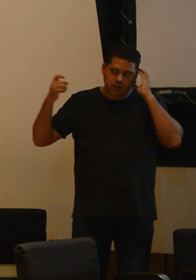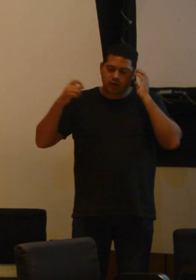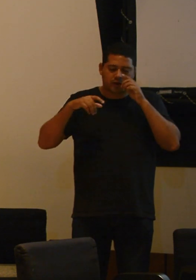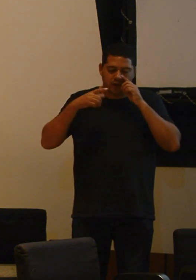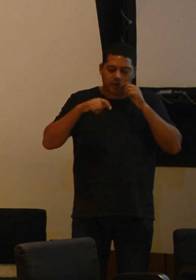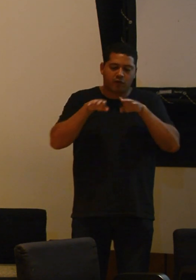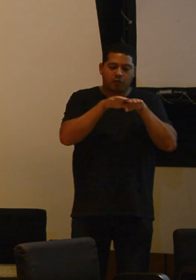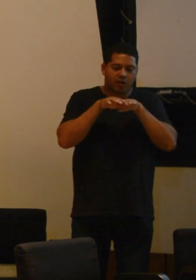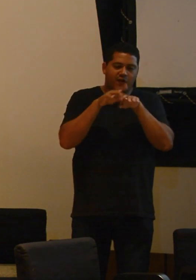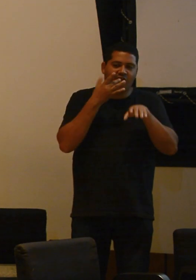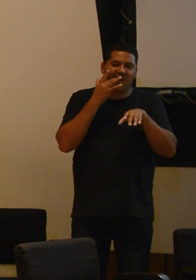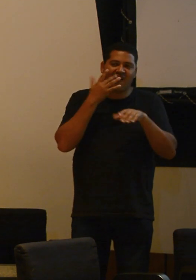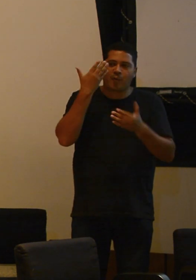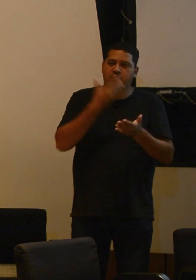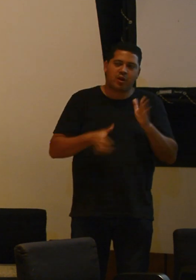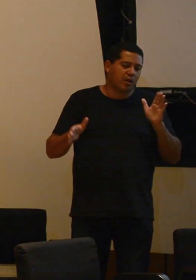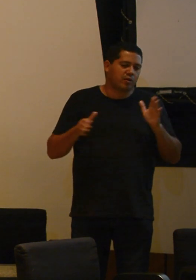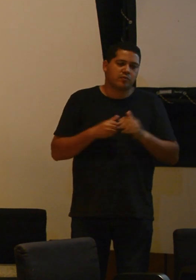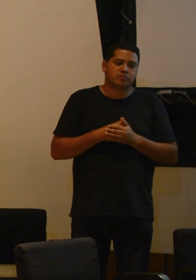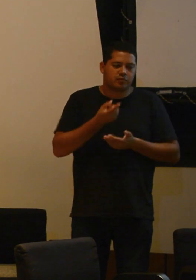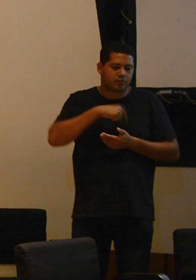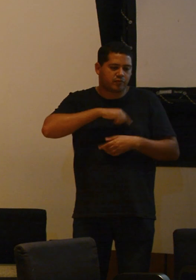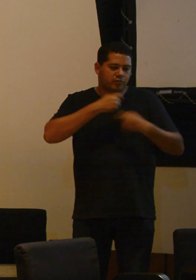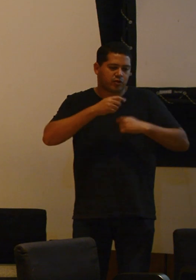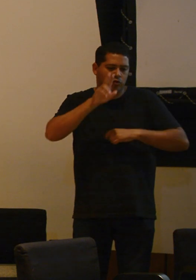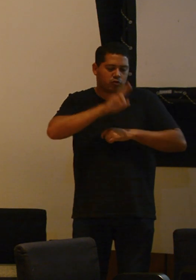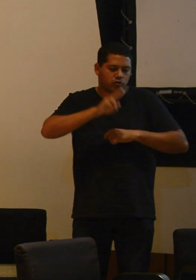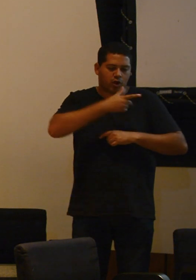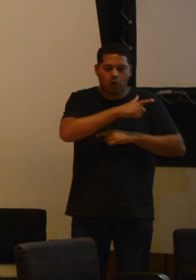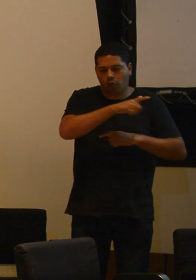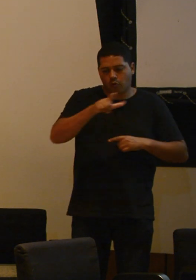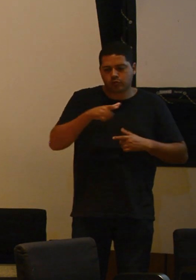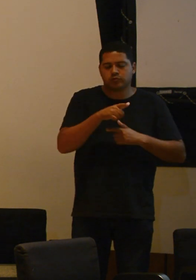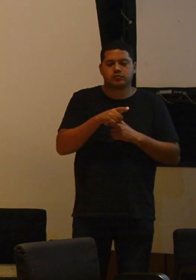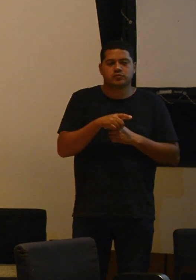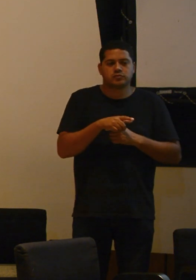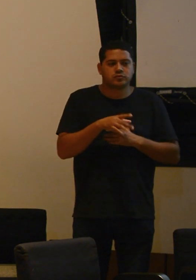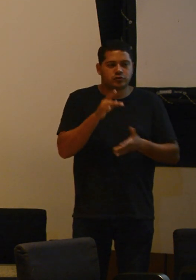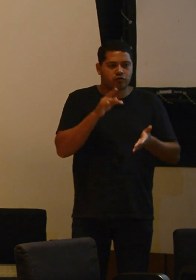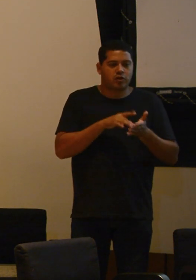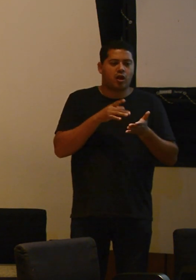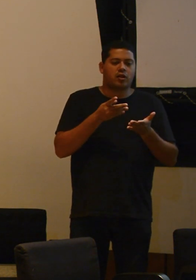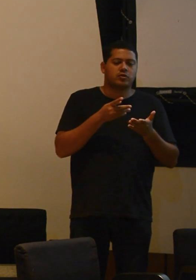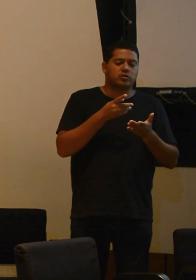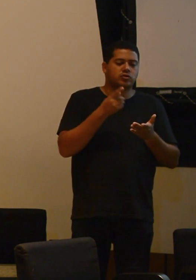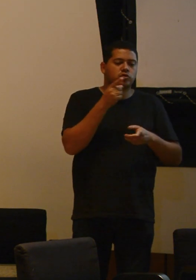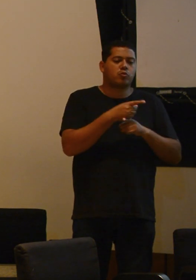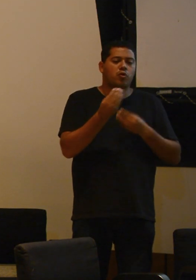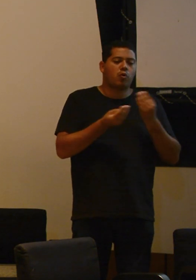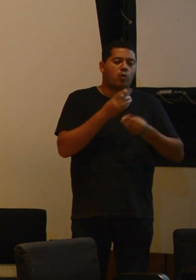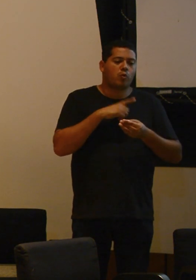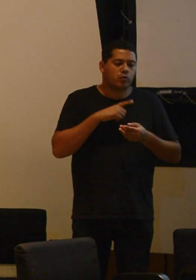nesse caso não vai ser mais. A gente vai precisar utilizar outras medidas para realmente verificar como está o sistema